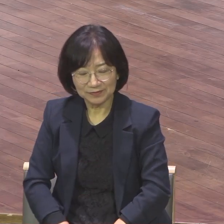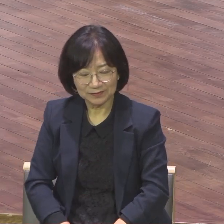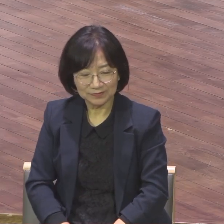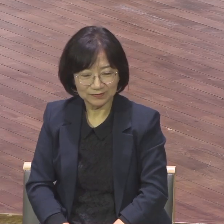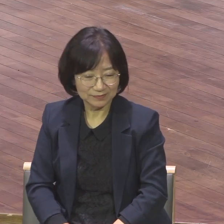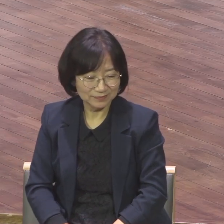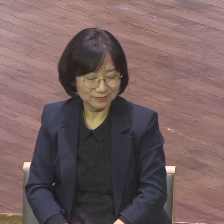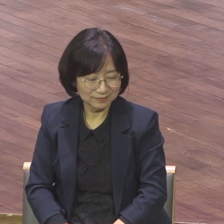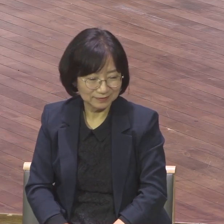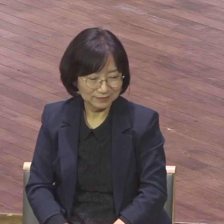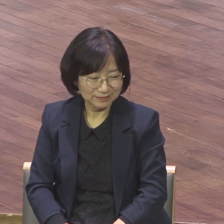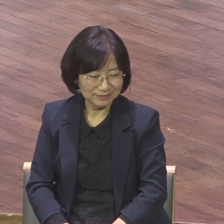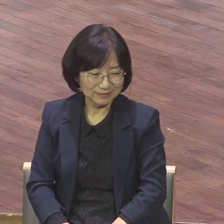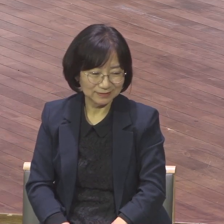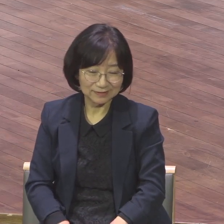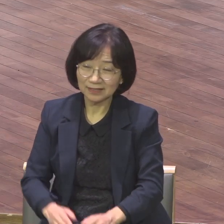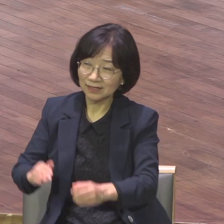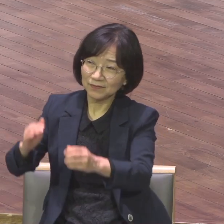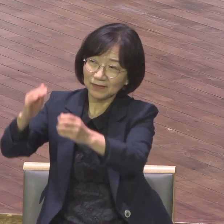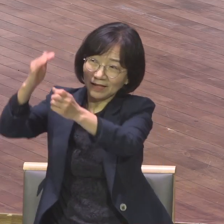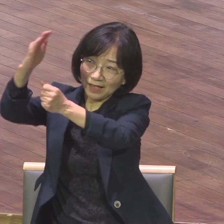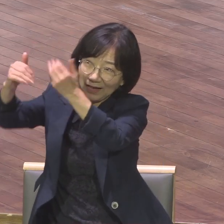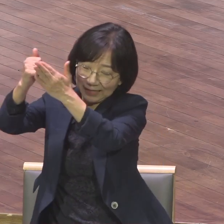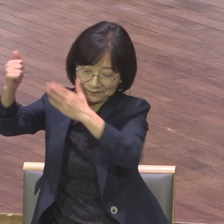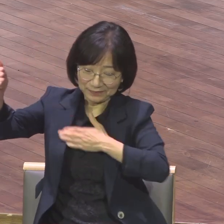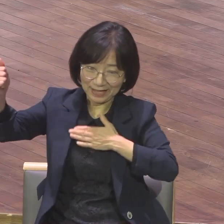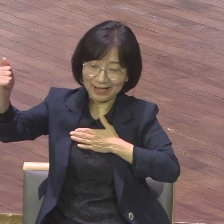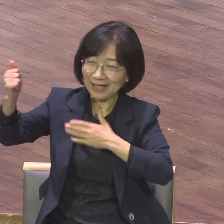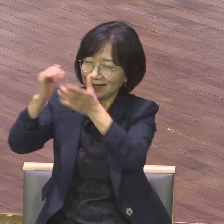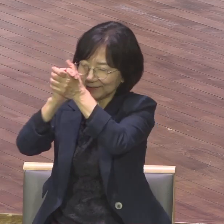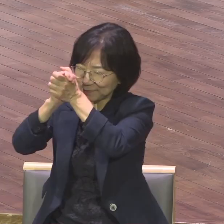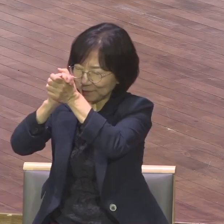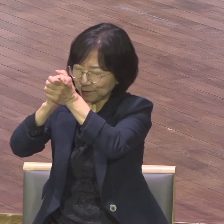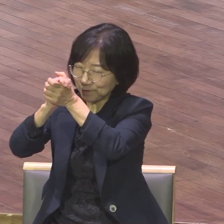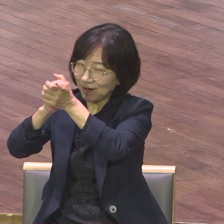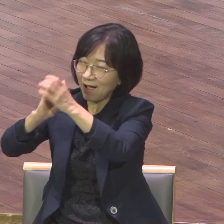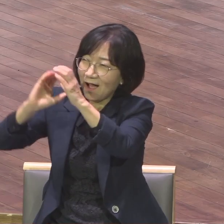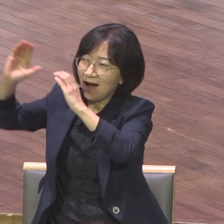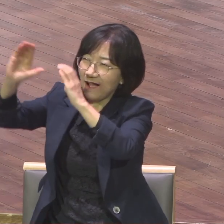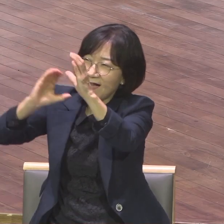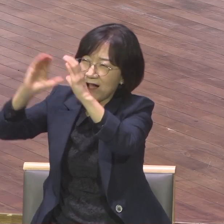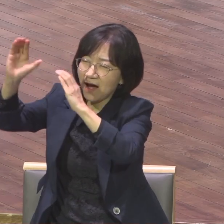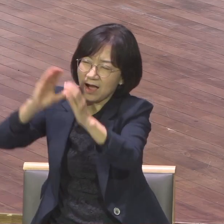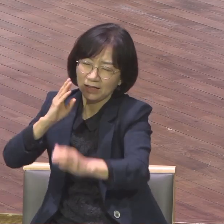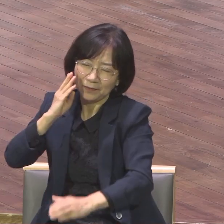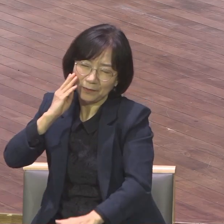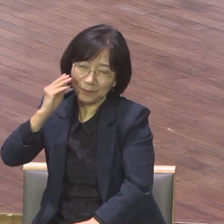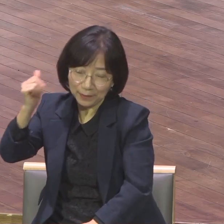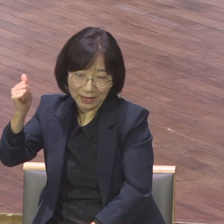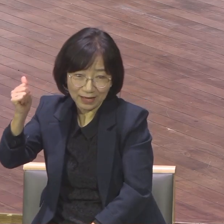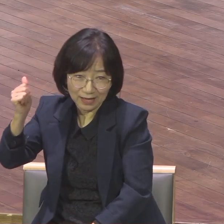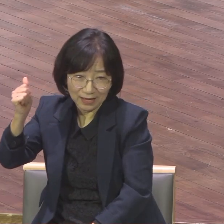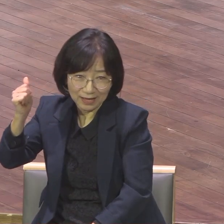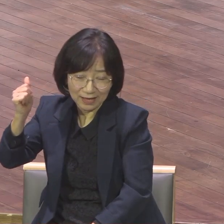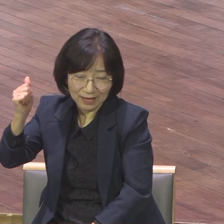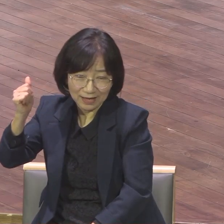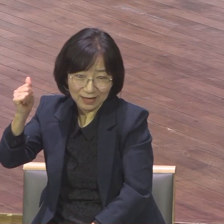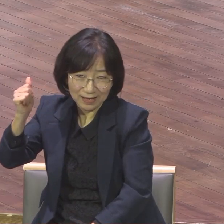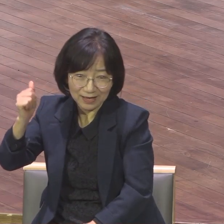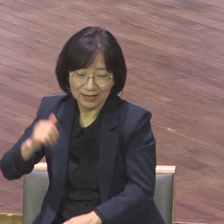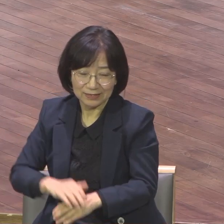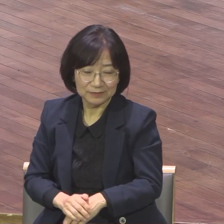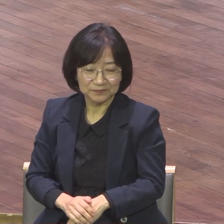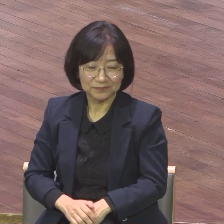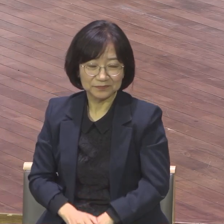그래서 하나님과 나와의 소통이 얼마나 이루어지면 하루 살면서 얼마나 하나님을 찾고